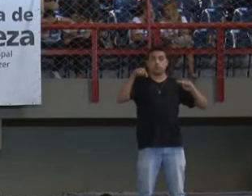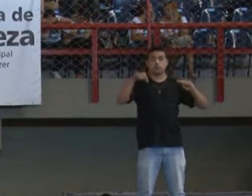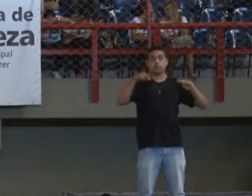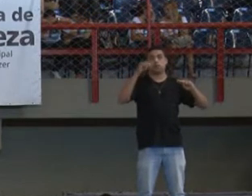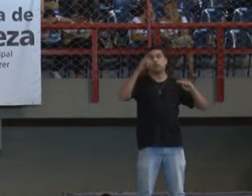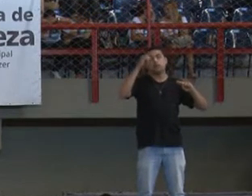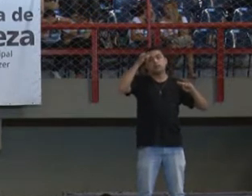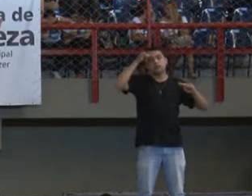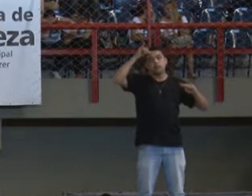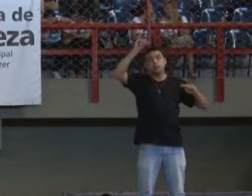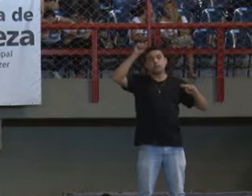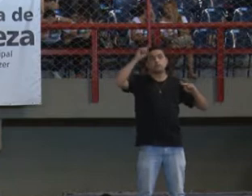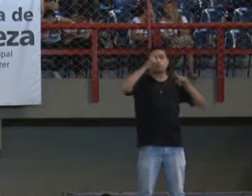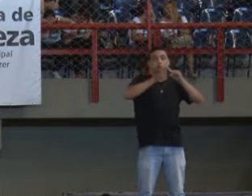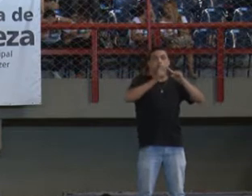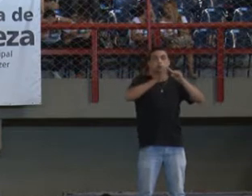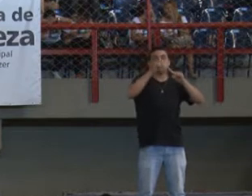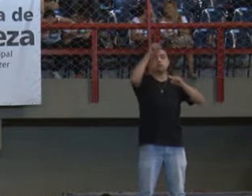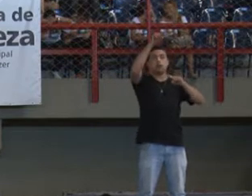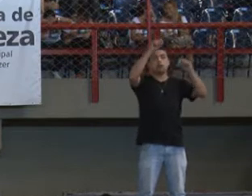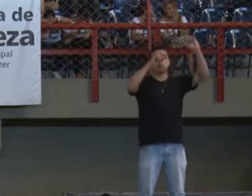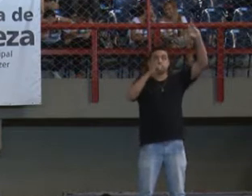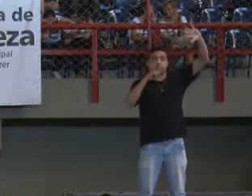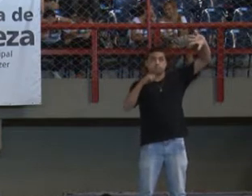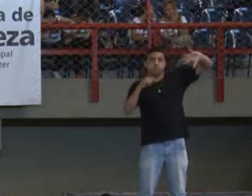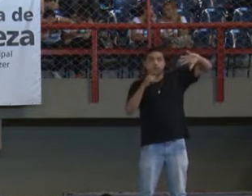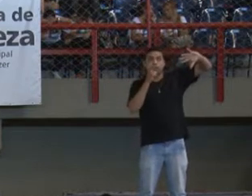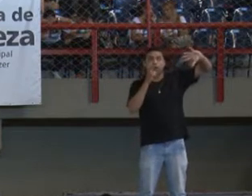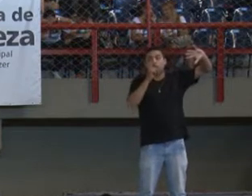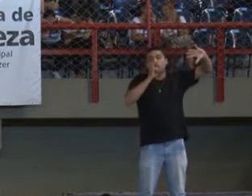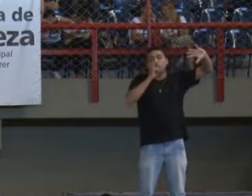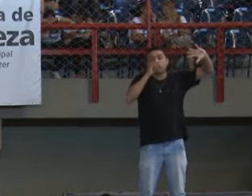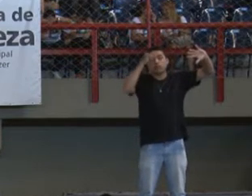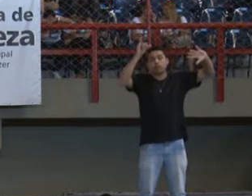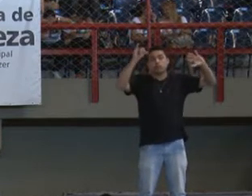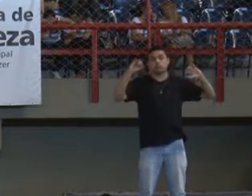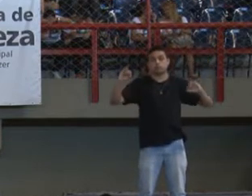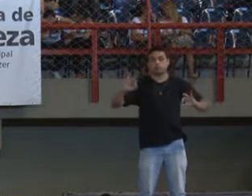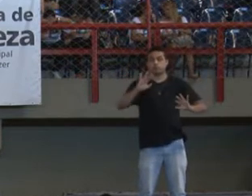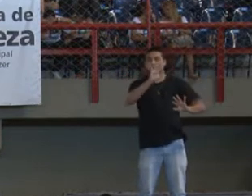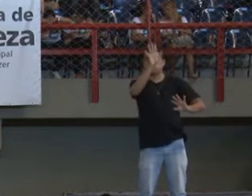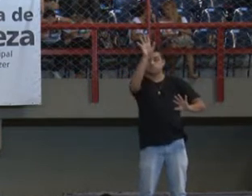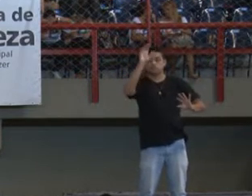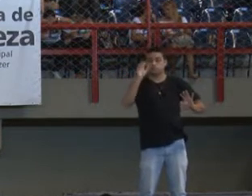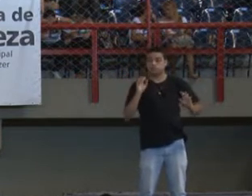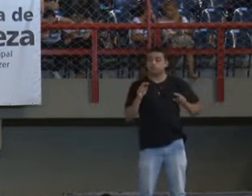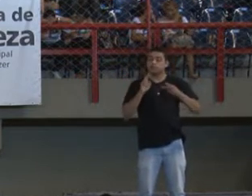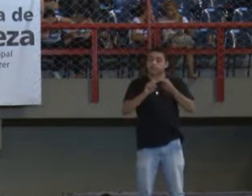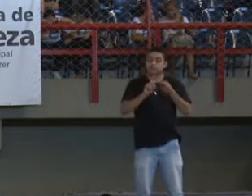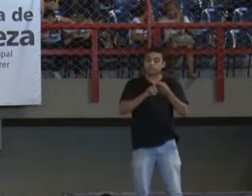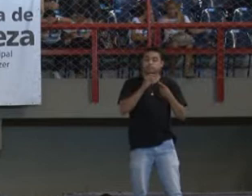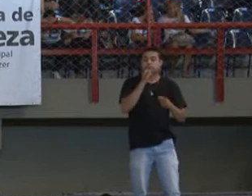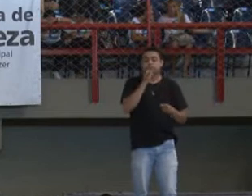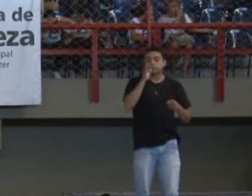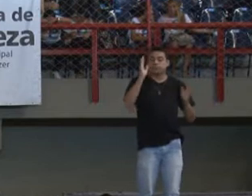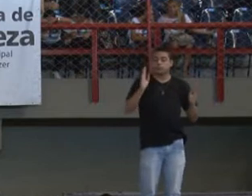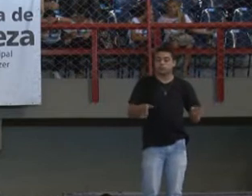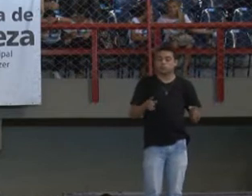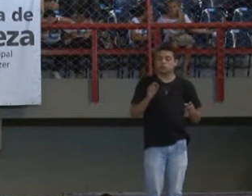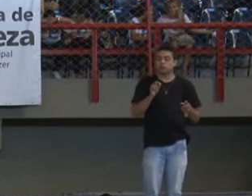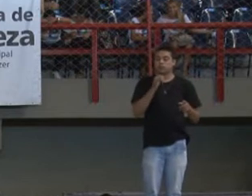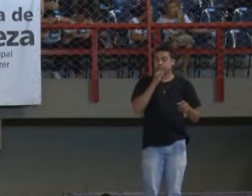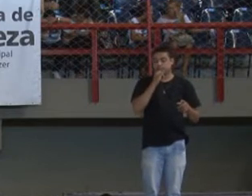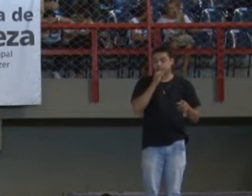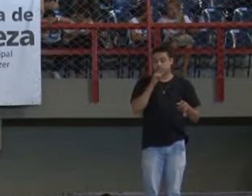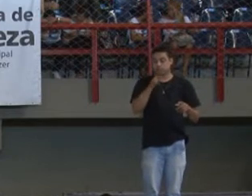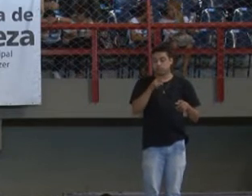que as águas da península da Escandinávia fiquem congeladas. Perfeito? E se essa corrente não